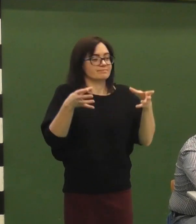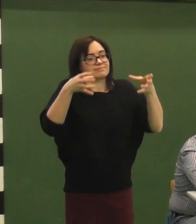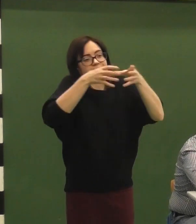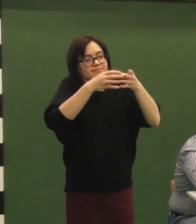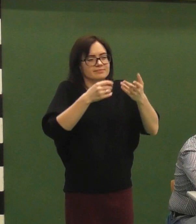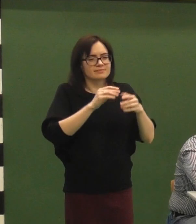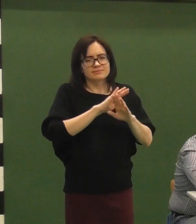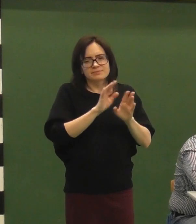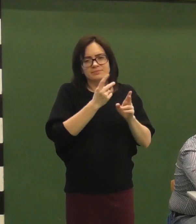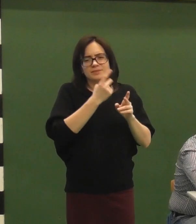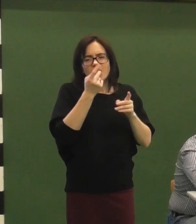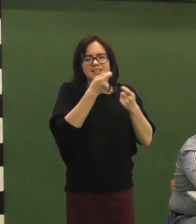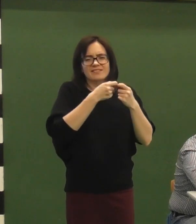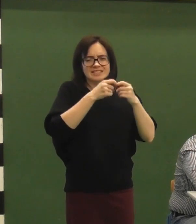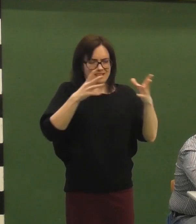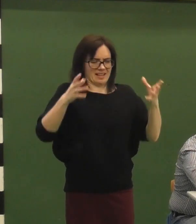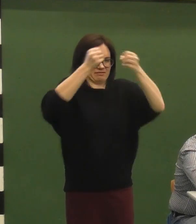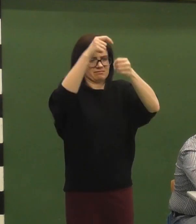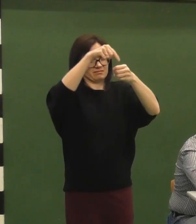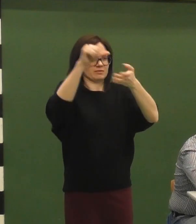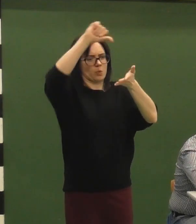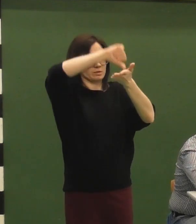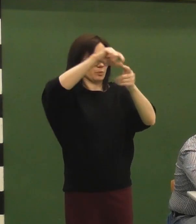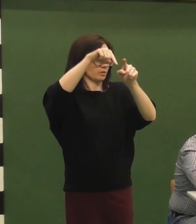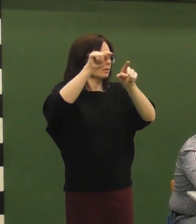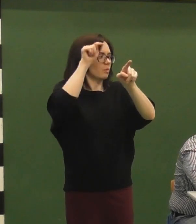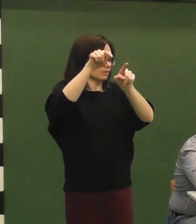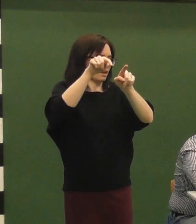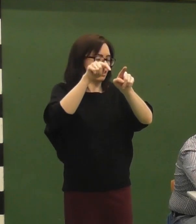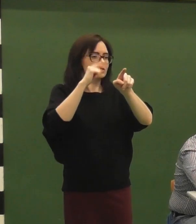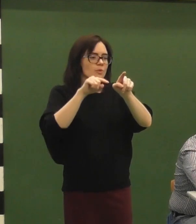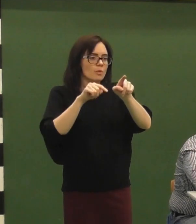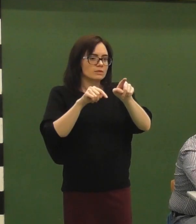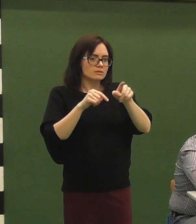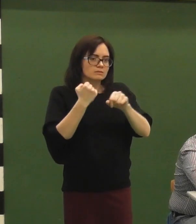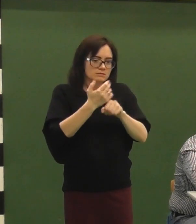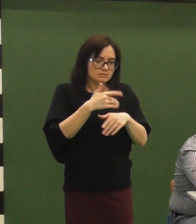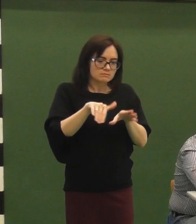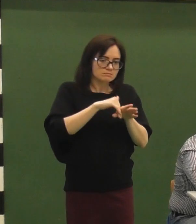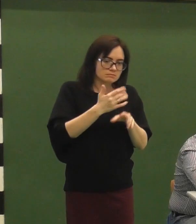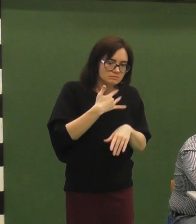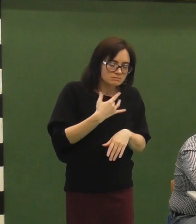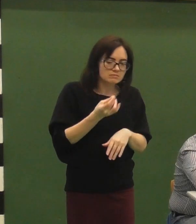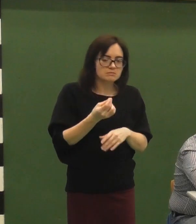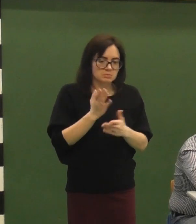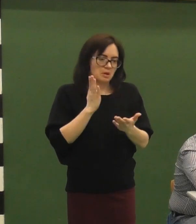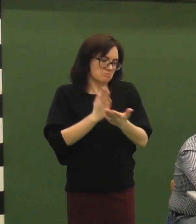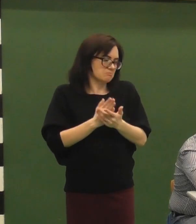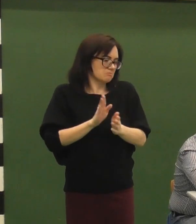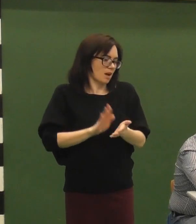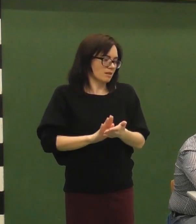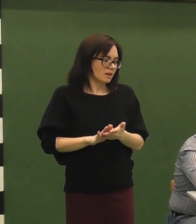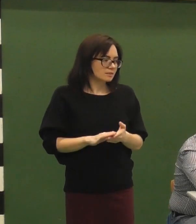szervezet tudott tartozott. És kipróbáltak engem, és megfeleltem, aztán megnézték, hogy